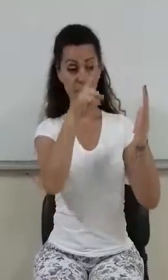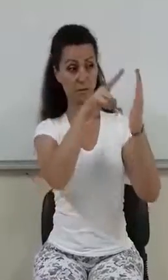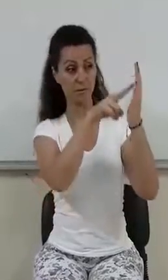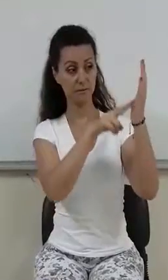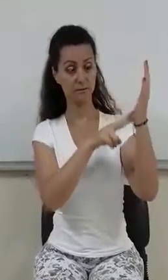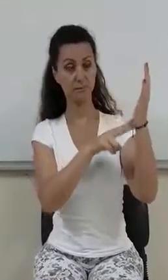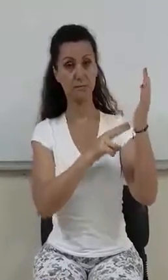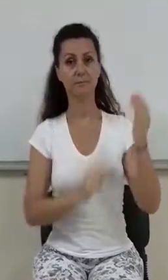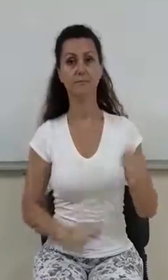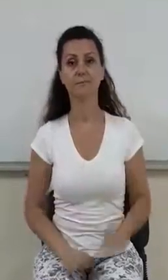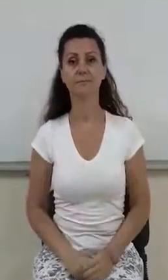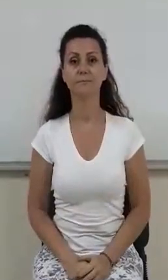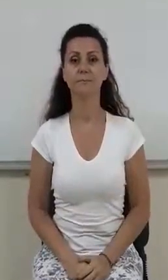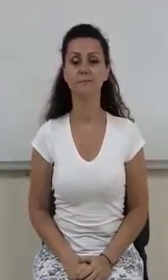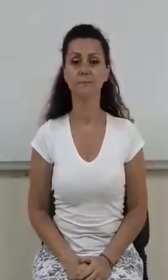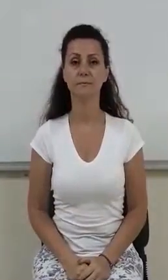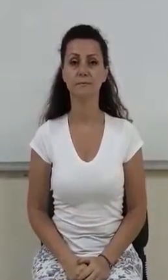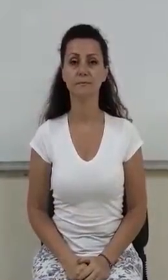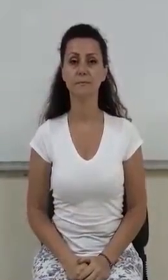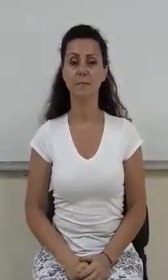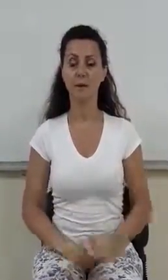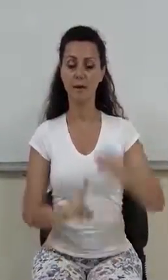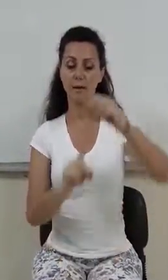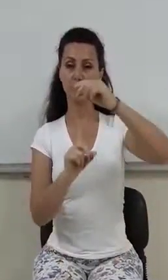Okumak. İlkokul.